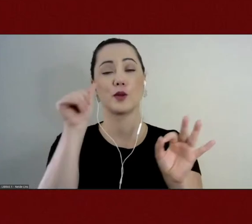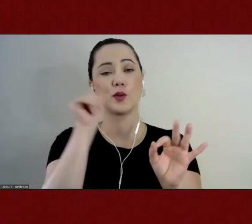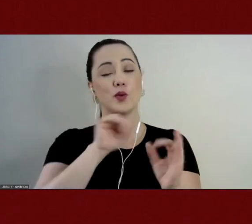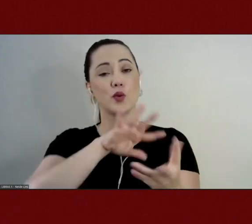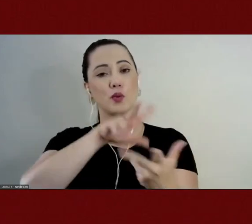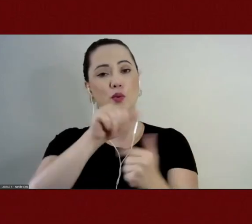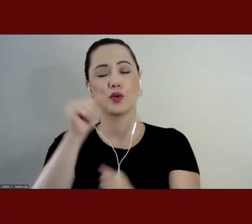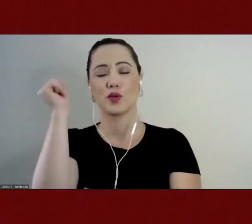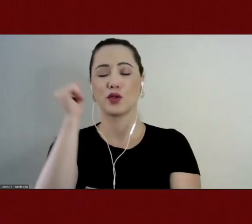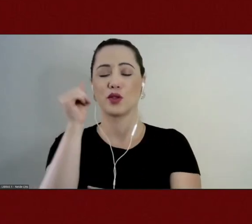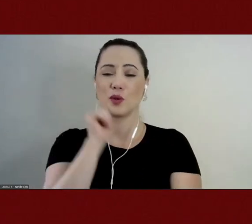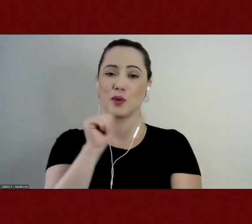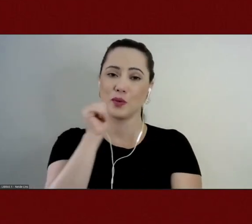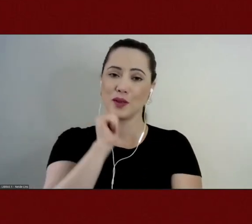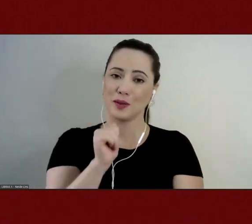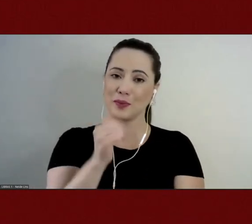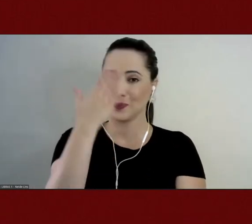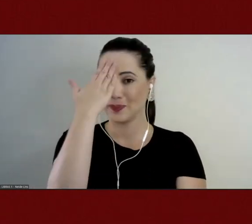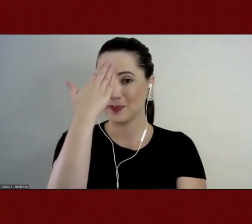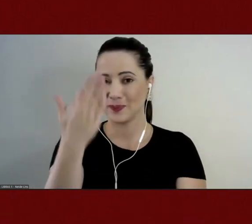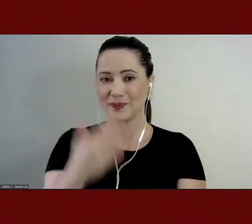Obrigada.